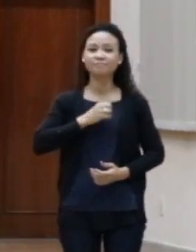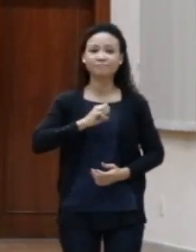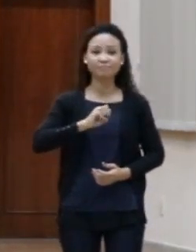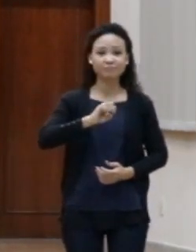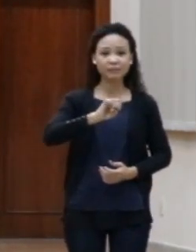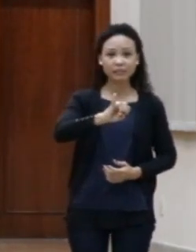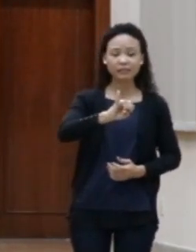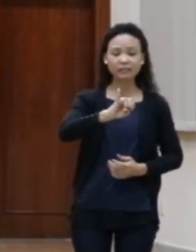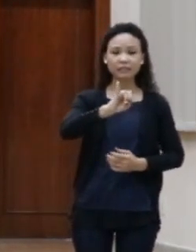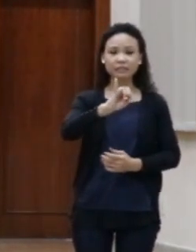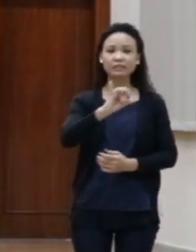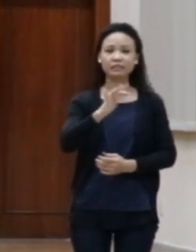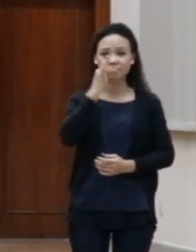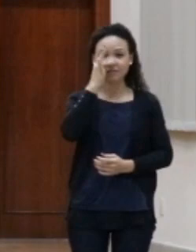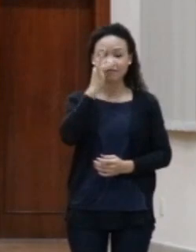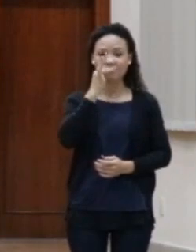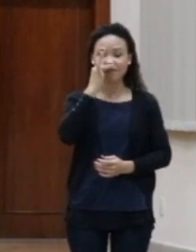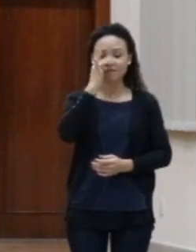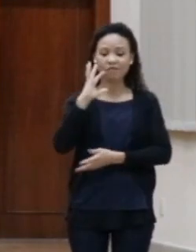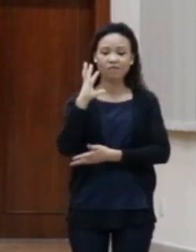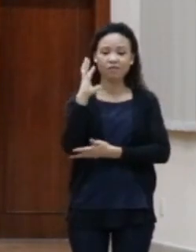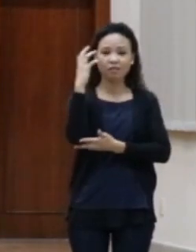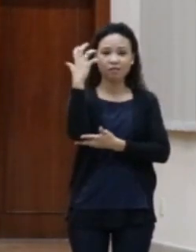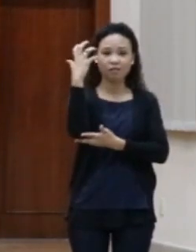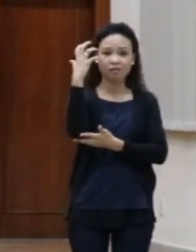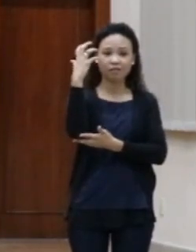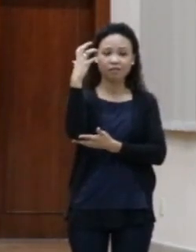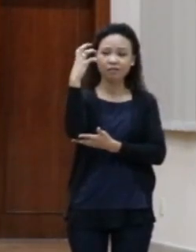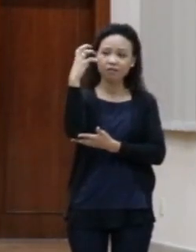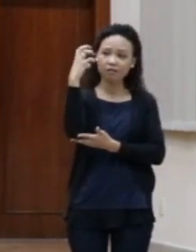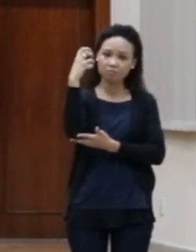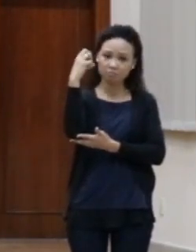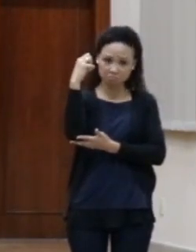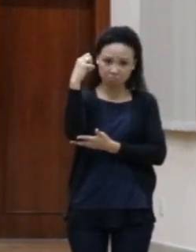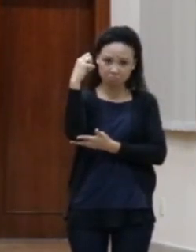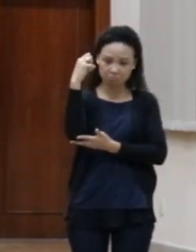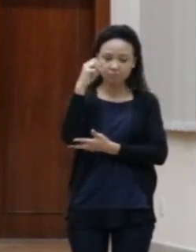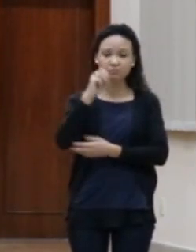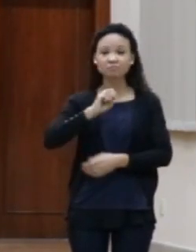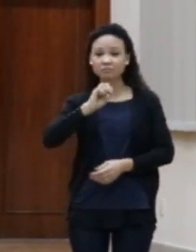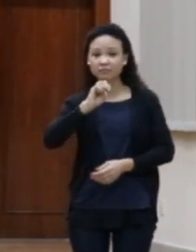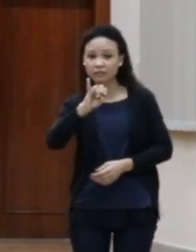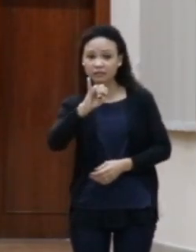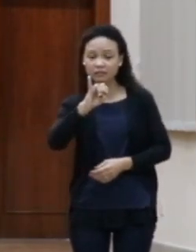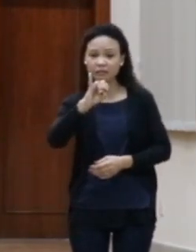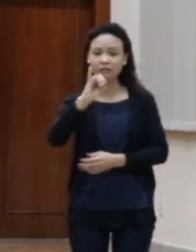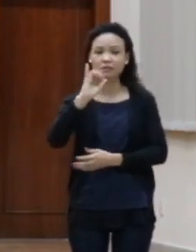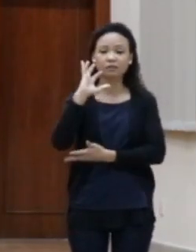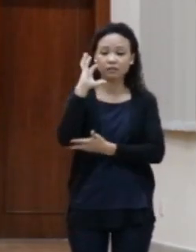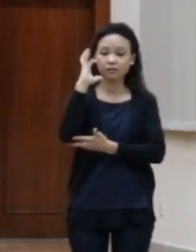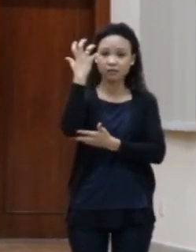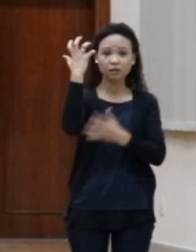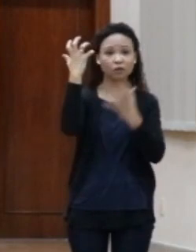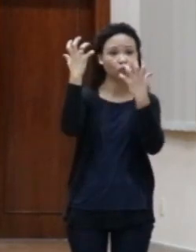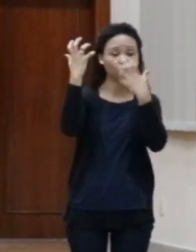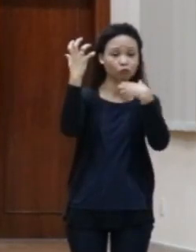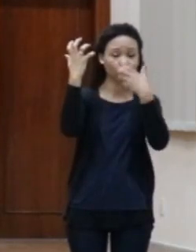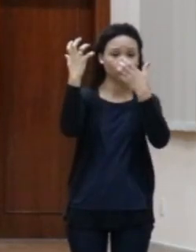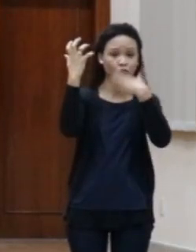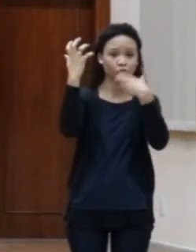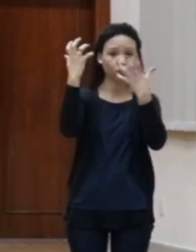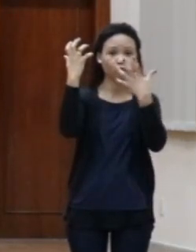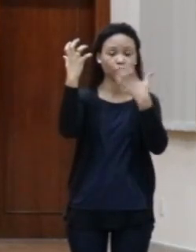Minha figueira não floresça, ainda que a videira não dê o